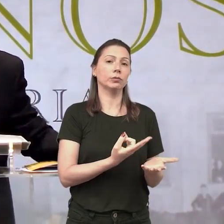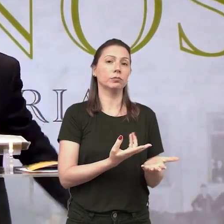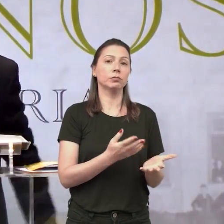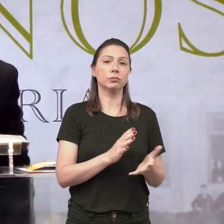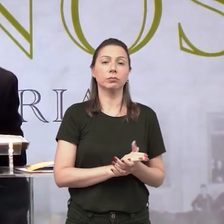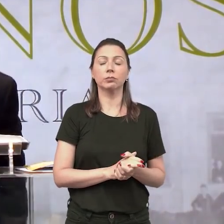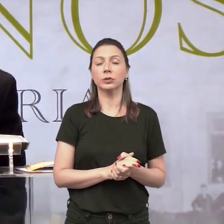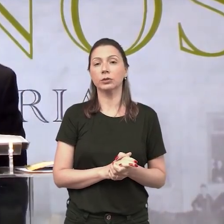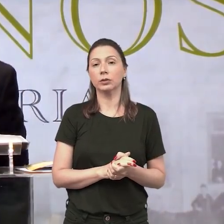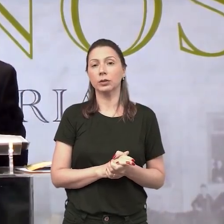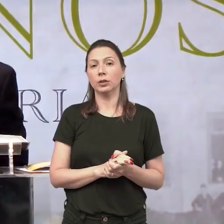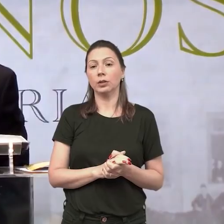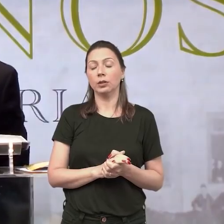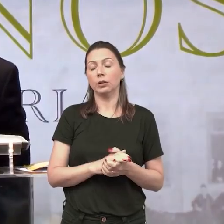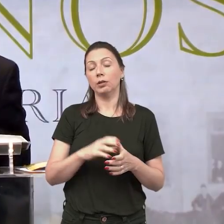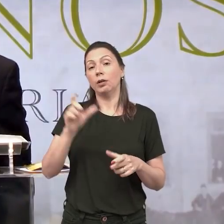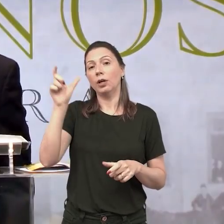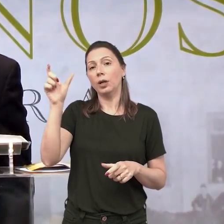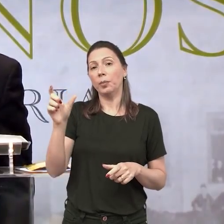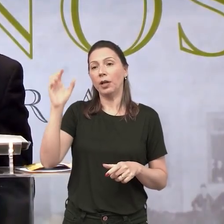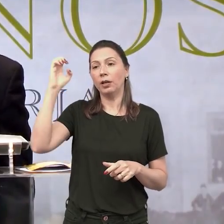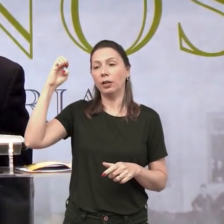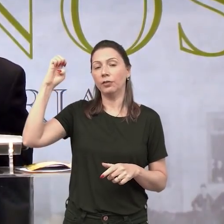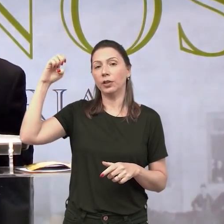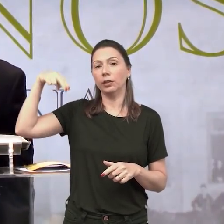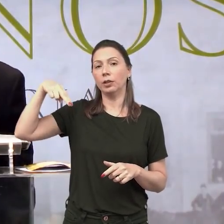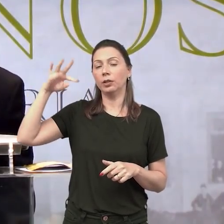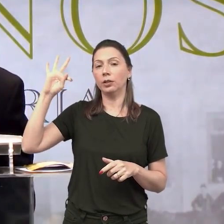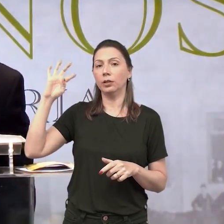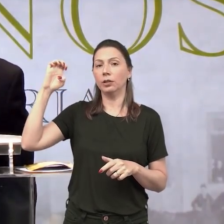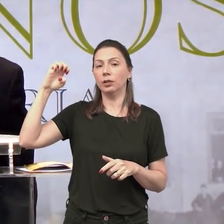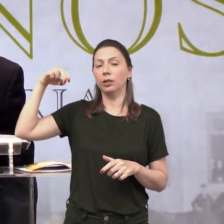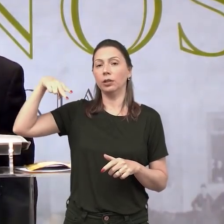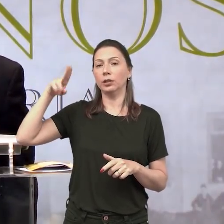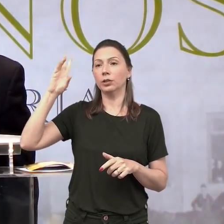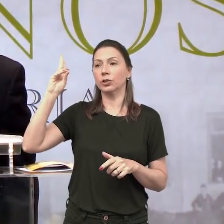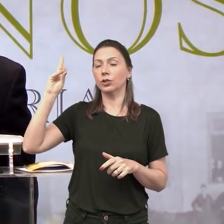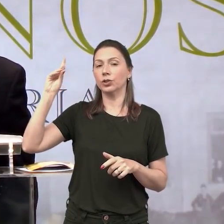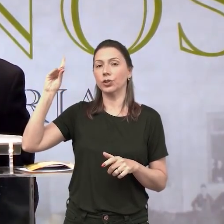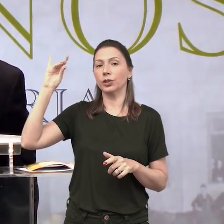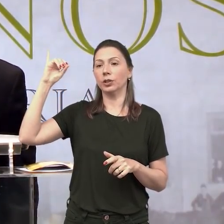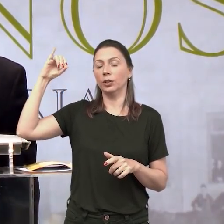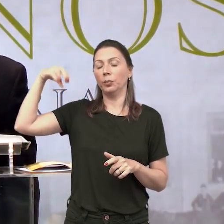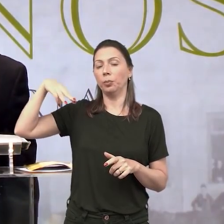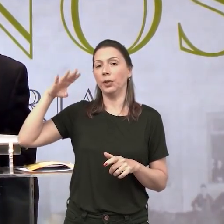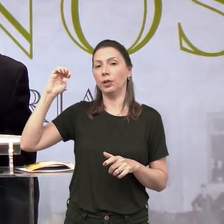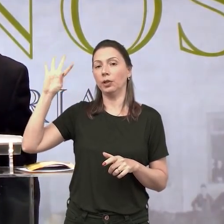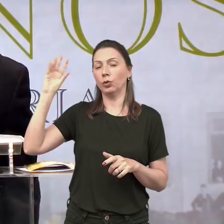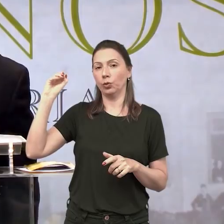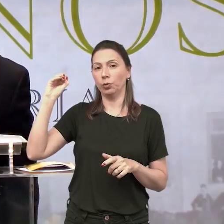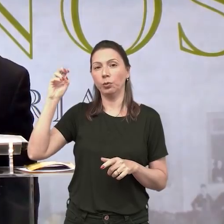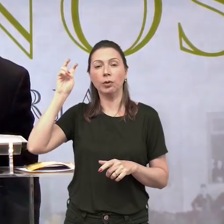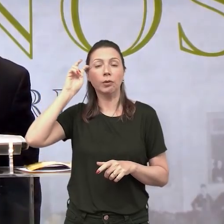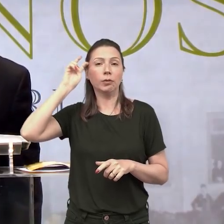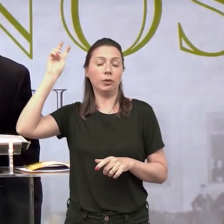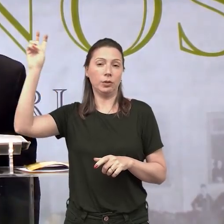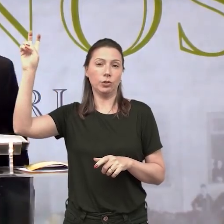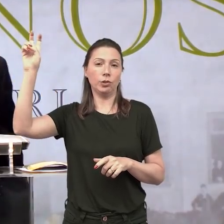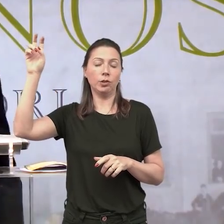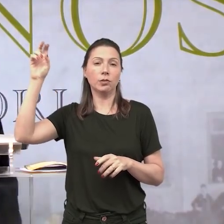significa os processos mentais em que você analisa um problema e toma o que?